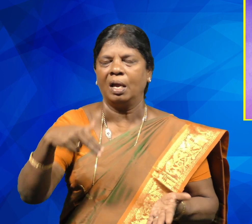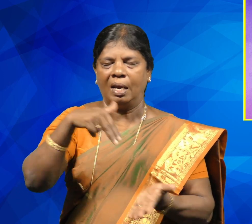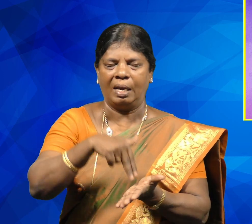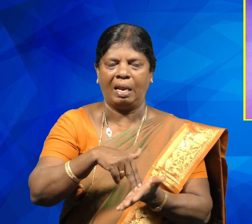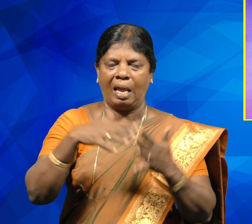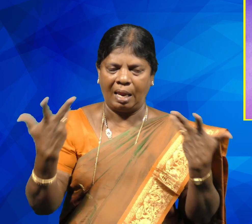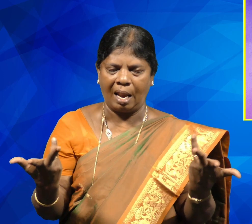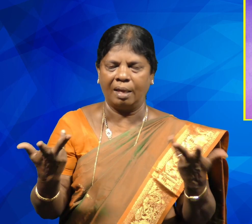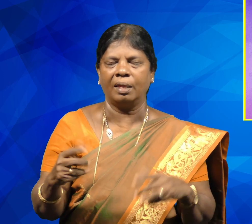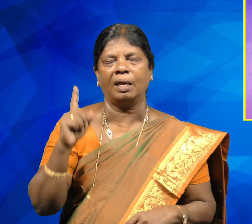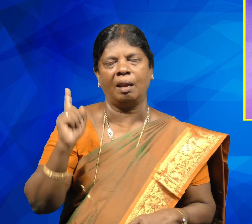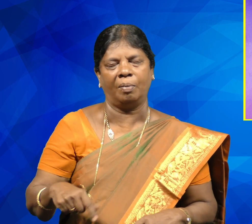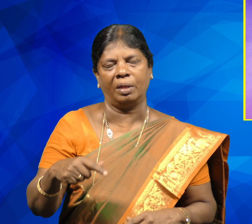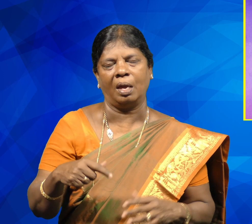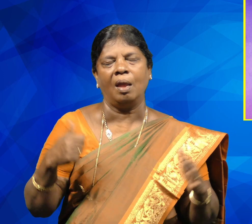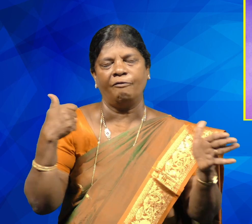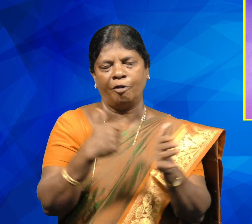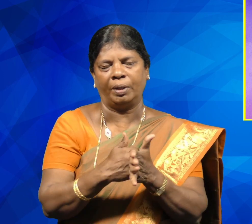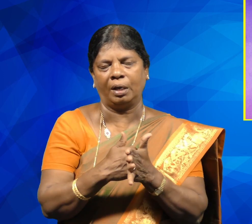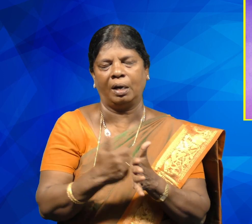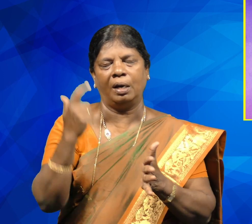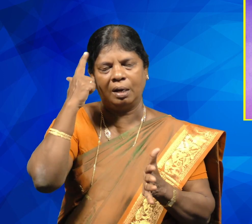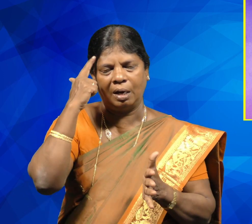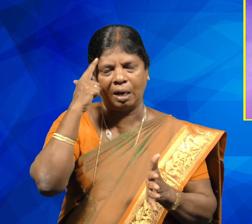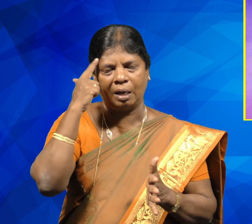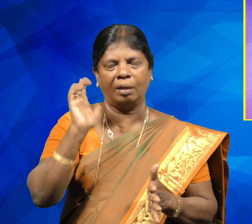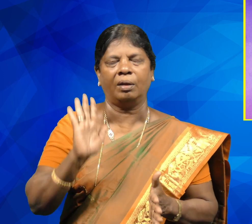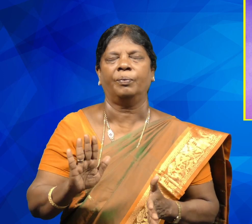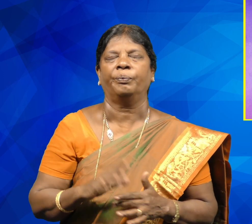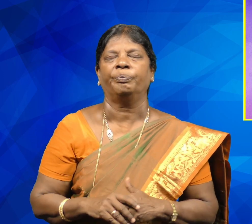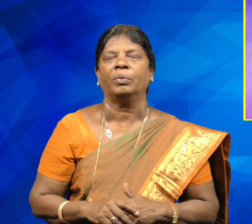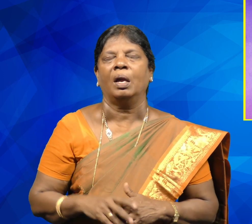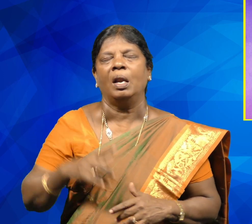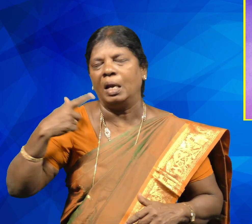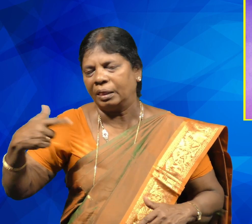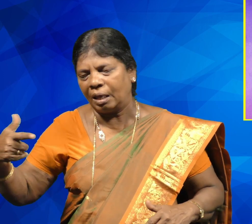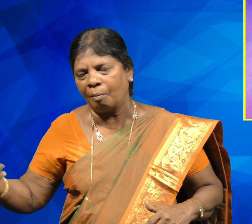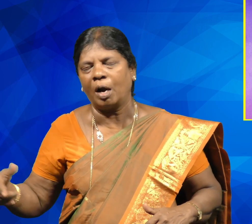வாழ்வும் நிலையற்றது என்பதை இந்த விபத்துக்கள் நினைவுபடுத்துகிறது.